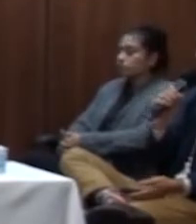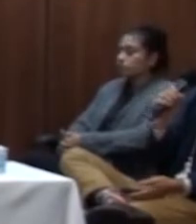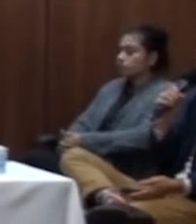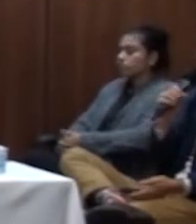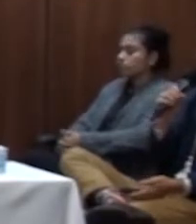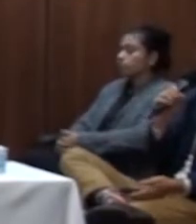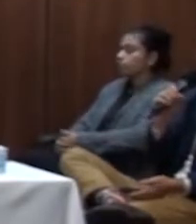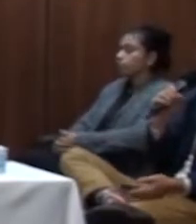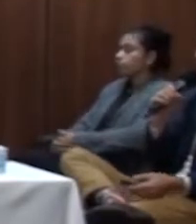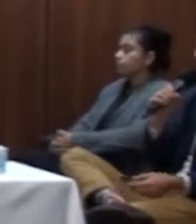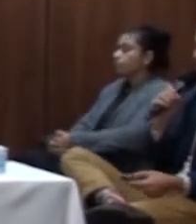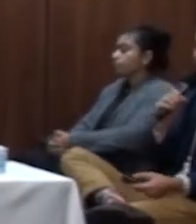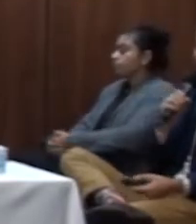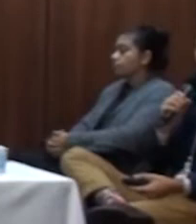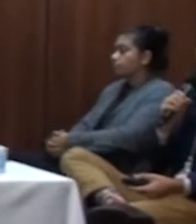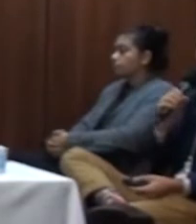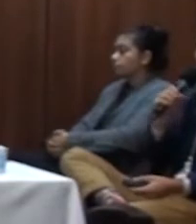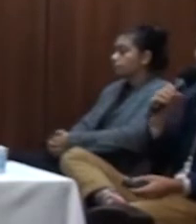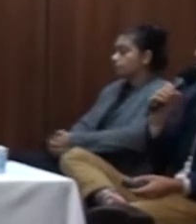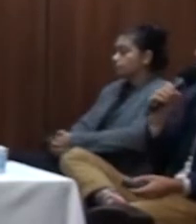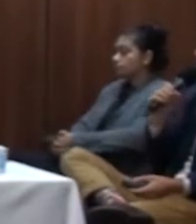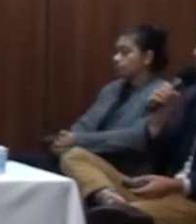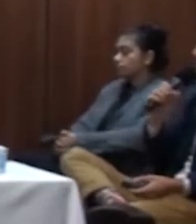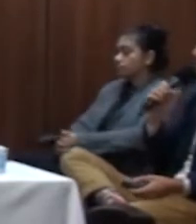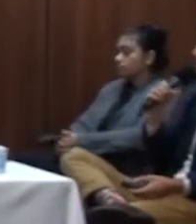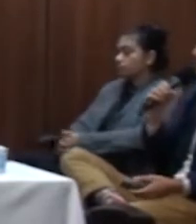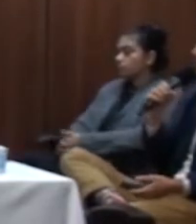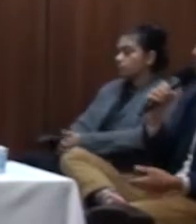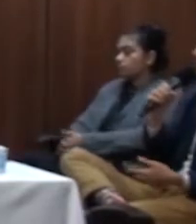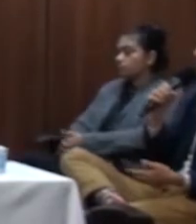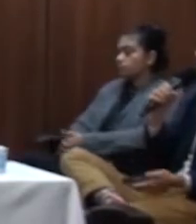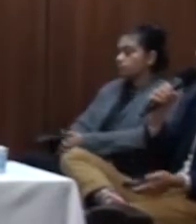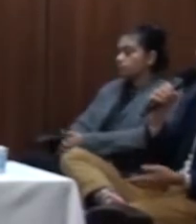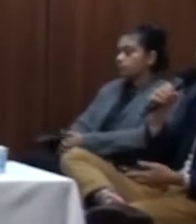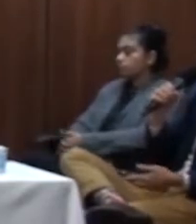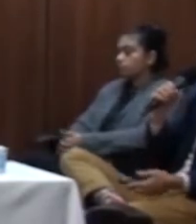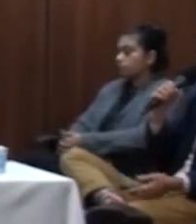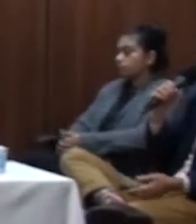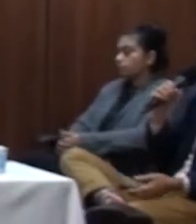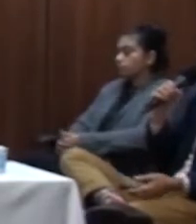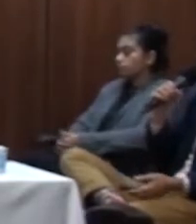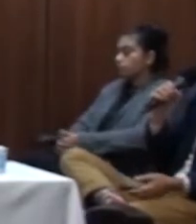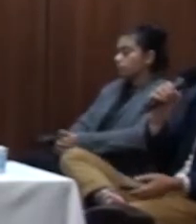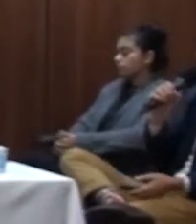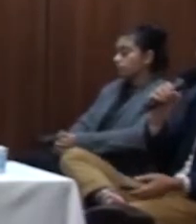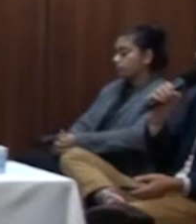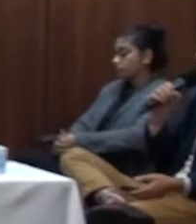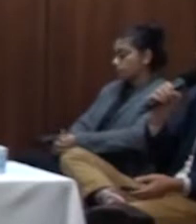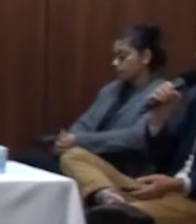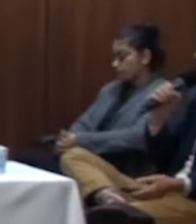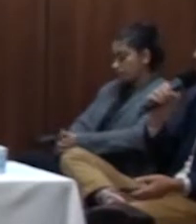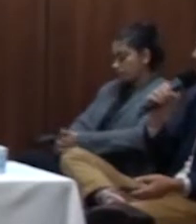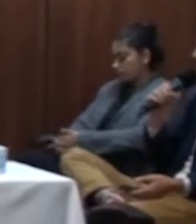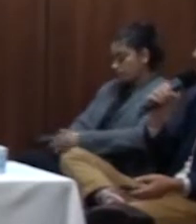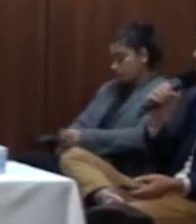de modificação corporal que não envolvessem a hormonioterapia, e incluindo coisas que seriam muito mais próximas das